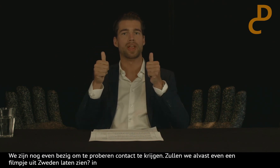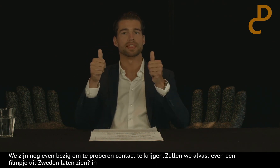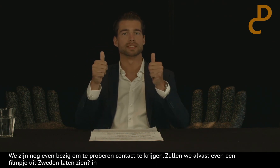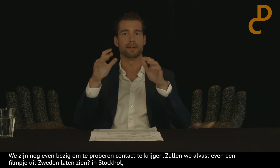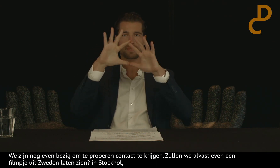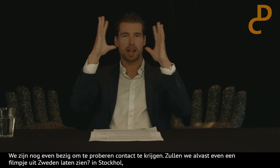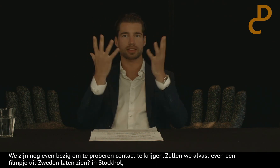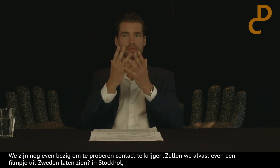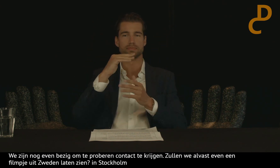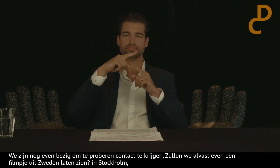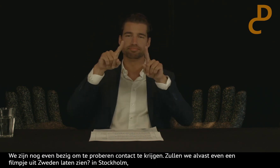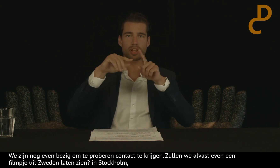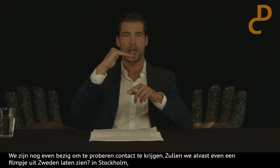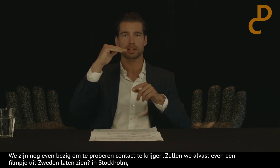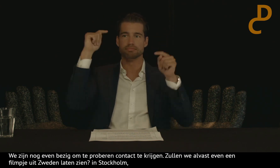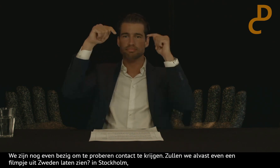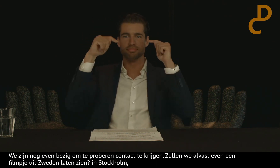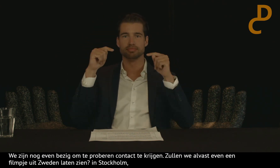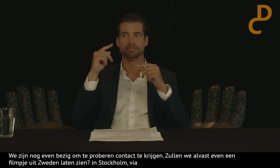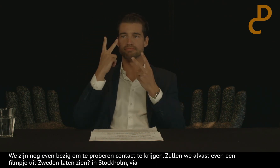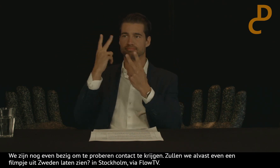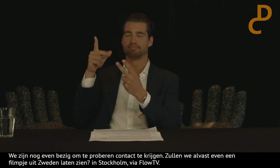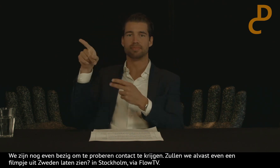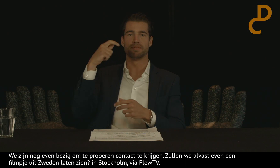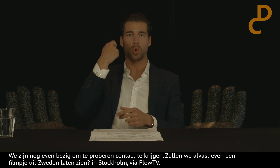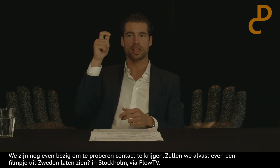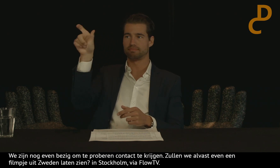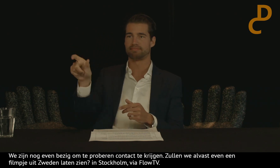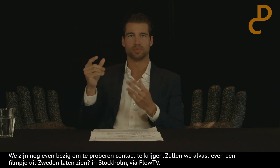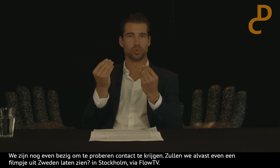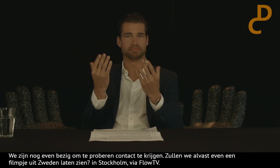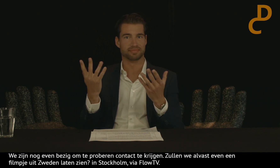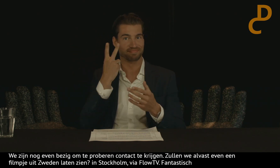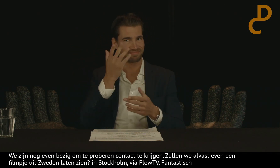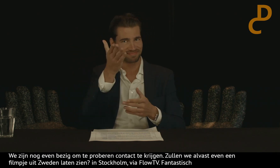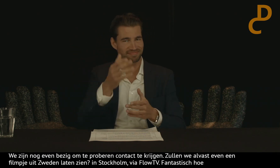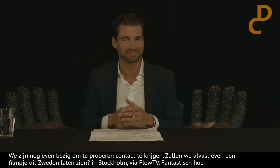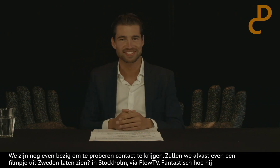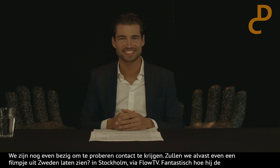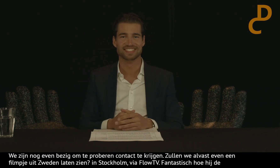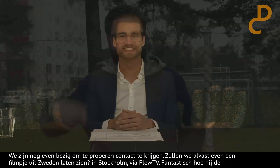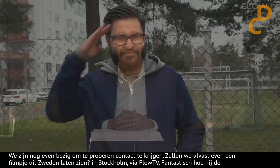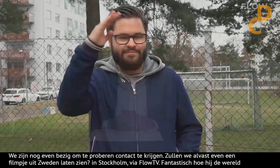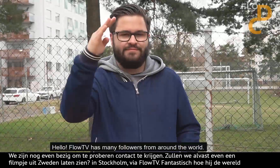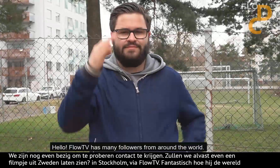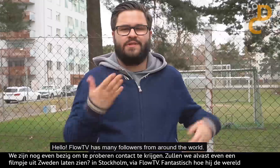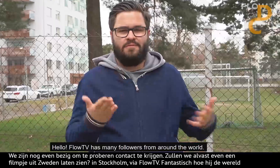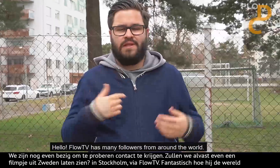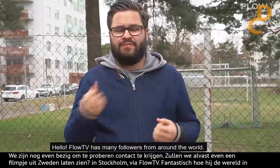TV. En echt, het is hoe die fantastisch hoe hij de wereld en andere landen laat zien. En hij laat nu zien hoe andere mensen